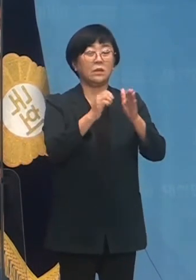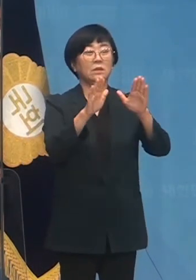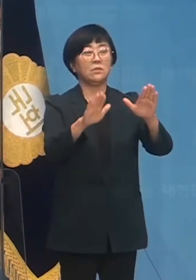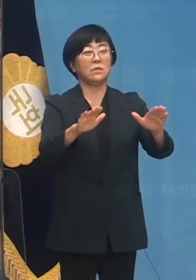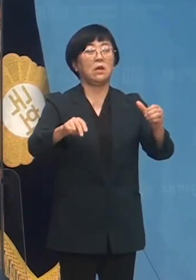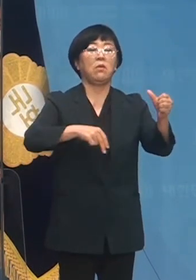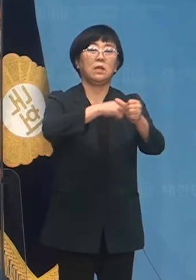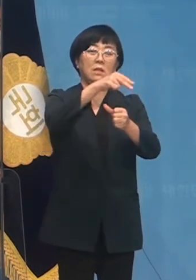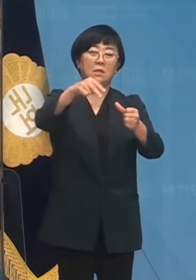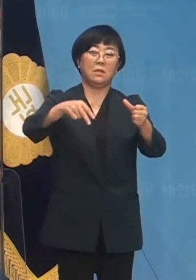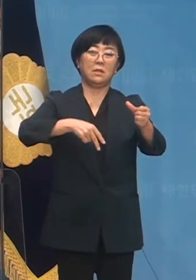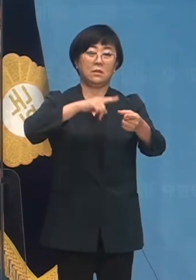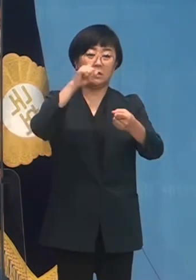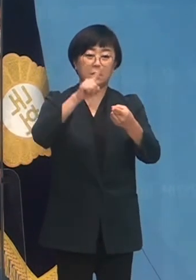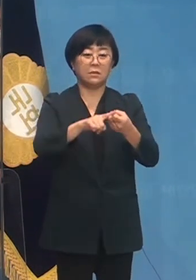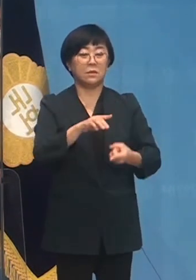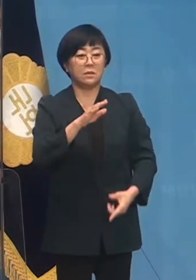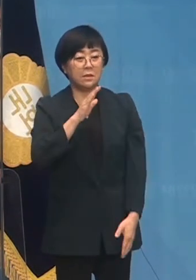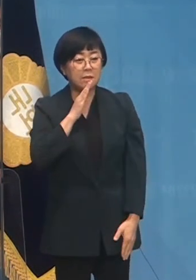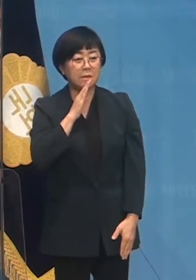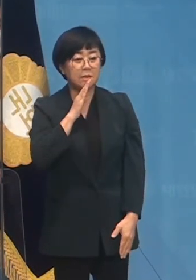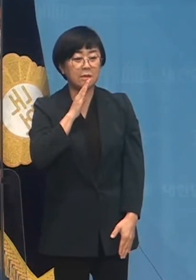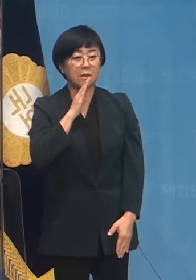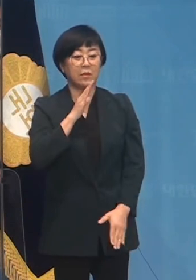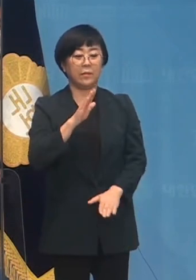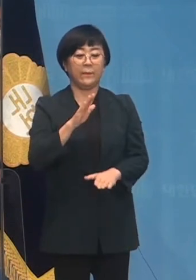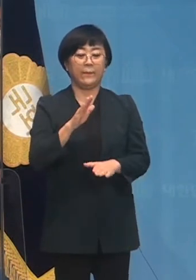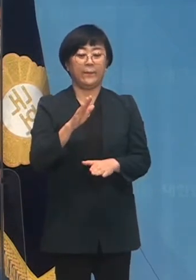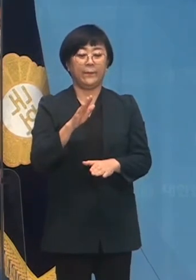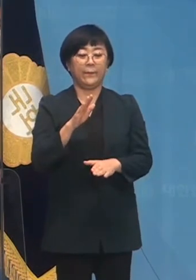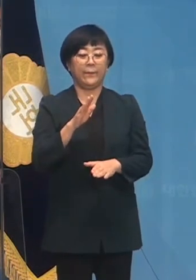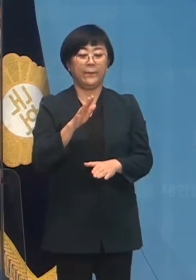대해서 정말 진정성 있게